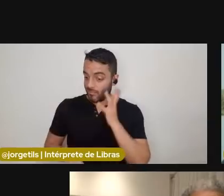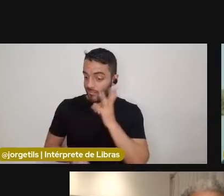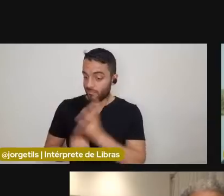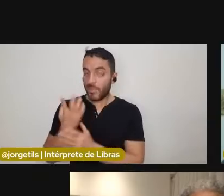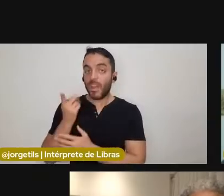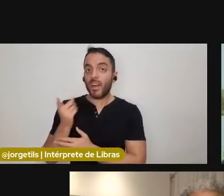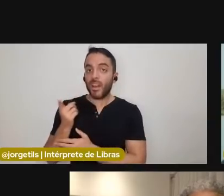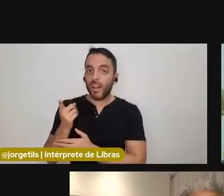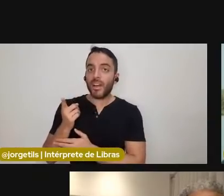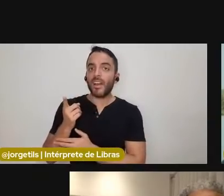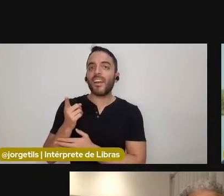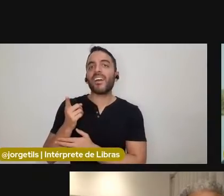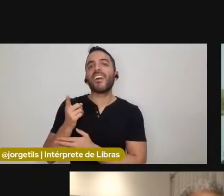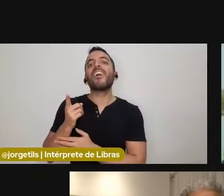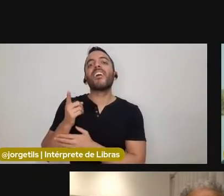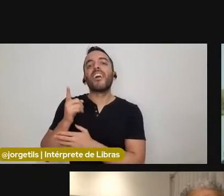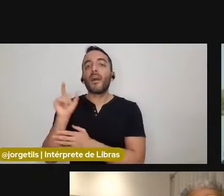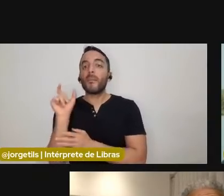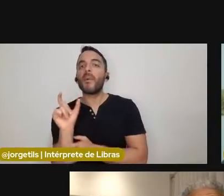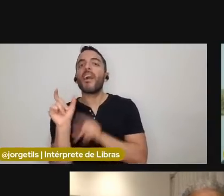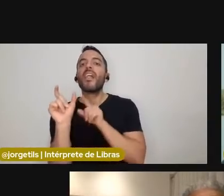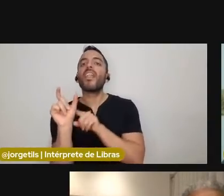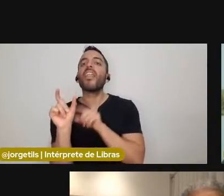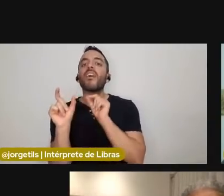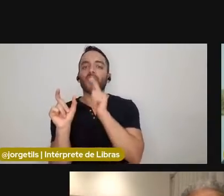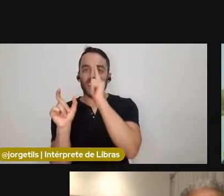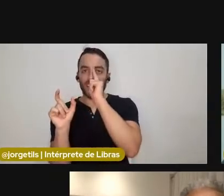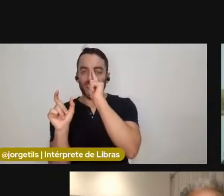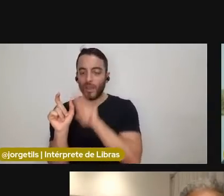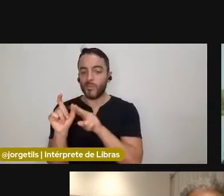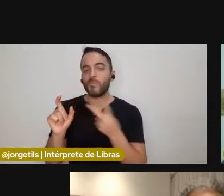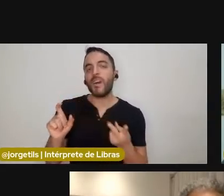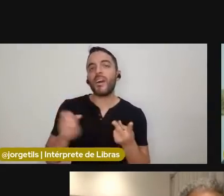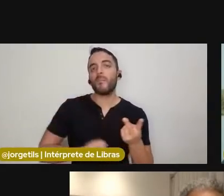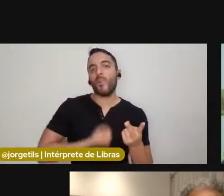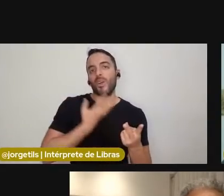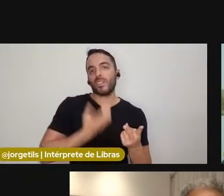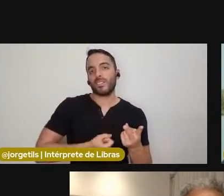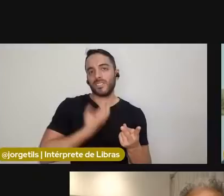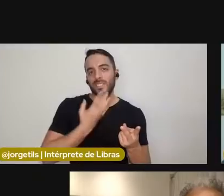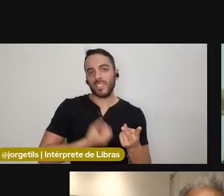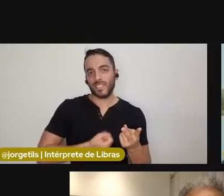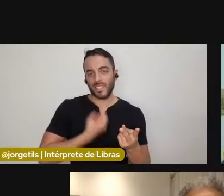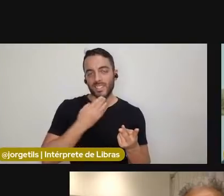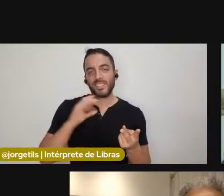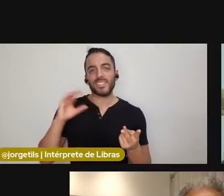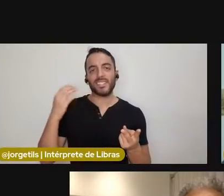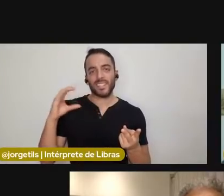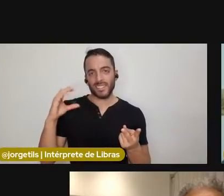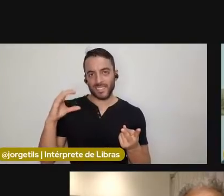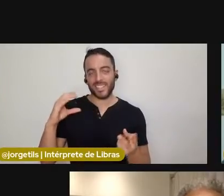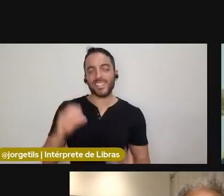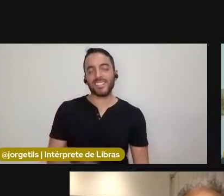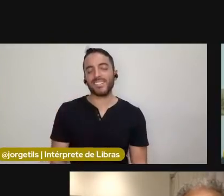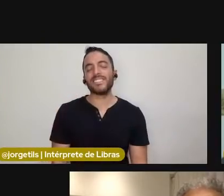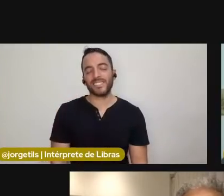palavra poesia, né? Uhum. Poético da ciência. Essa coisa